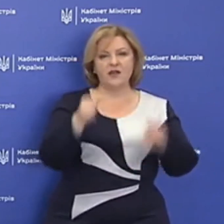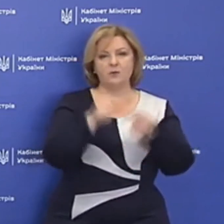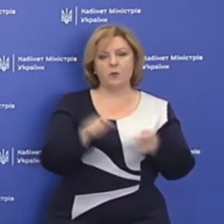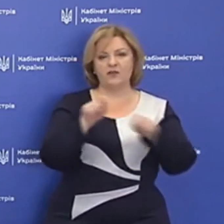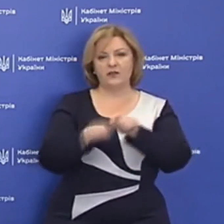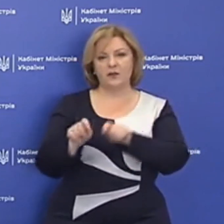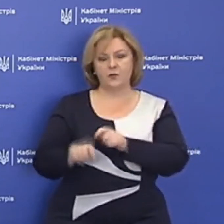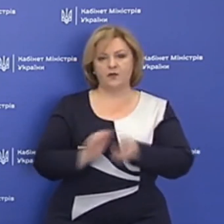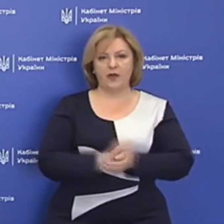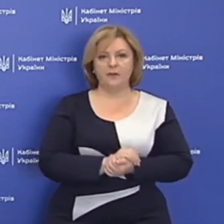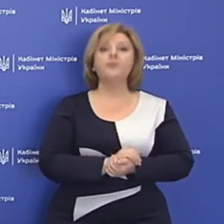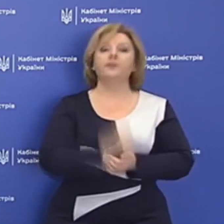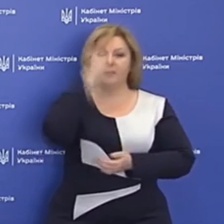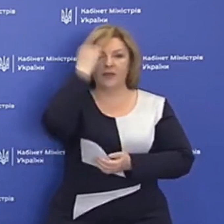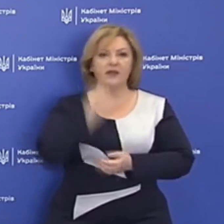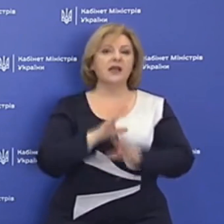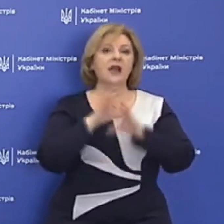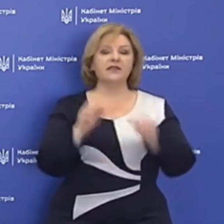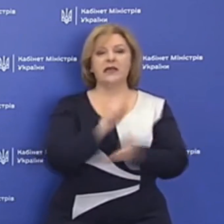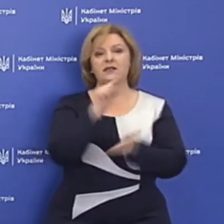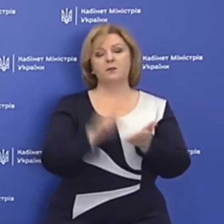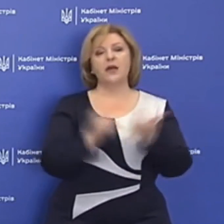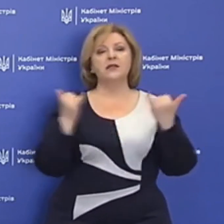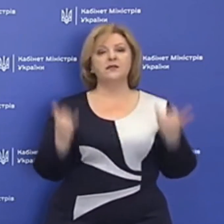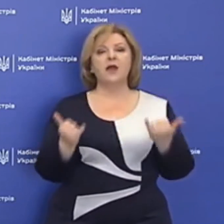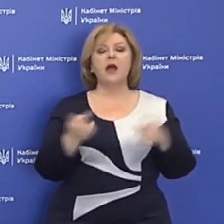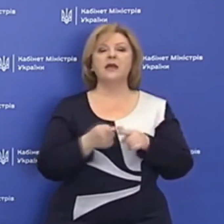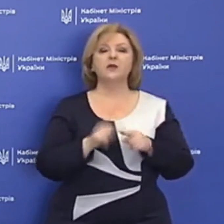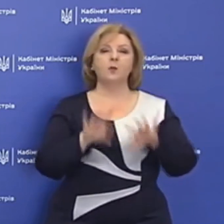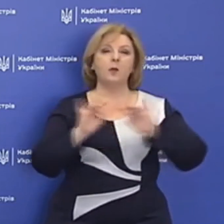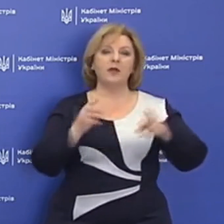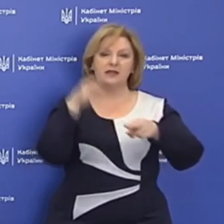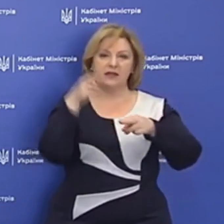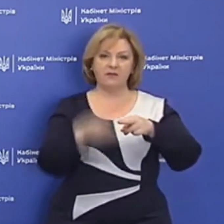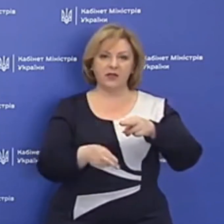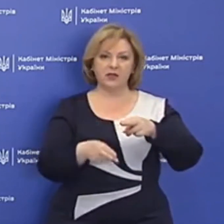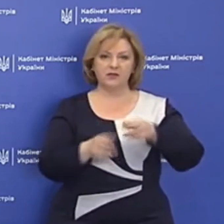тестуванням. Дякуємо. Це всі запитання на сьогодні. На цьому брифінг завершено.